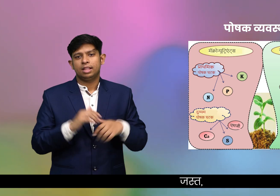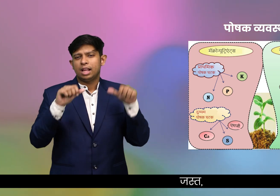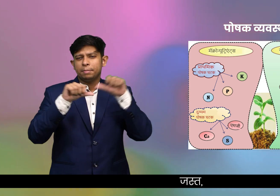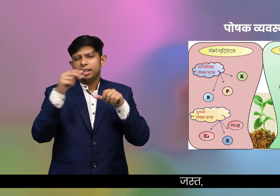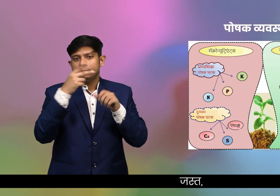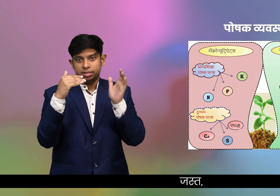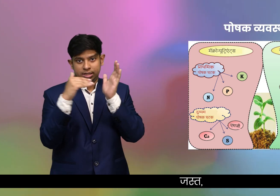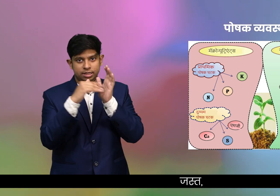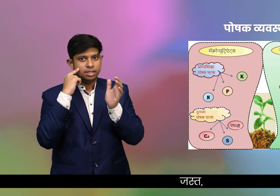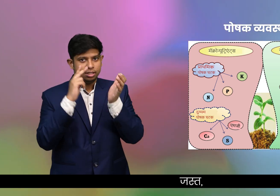जास्त,